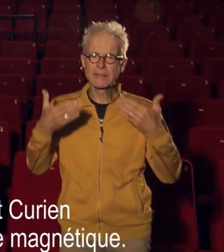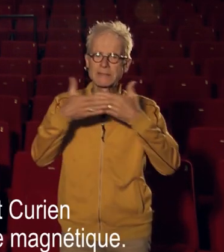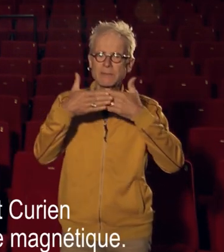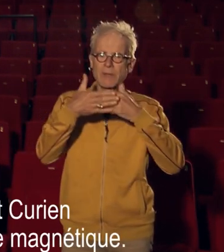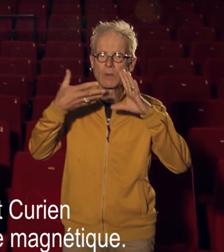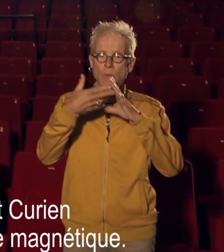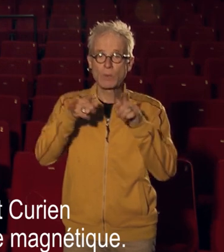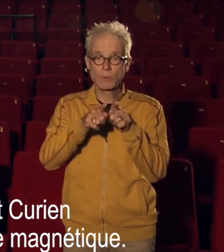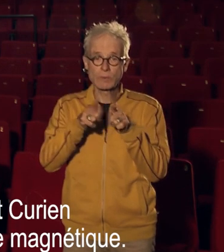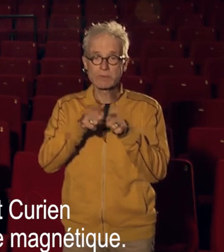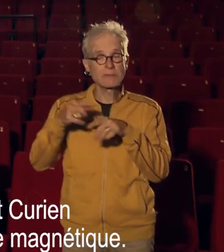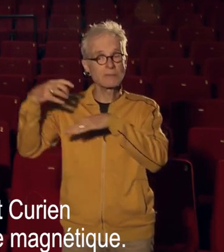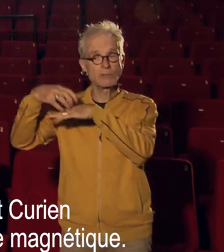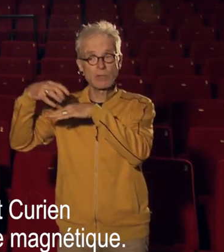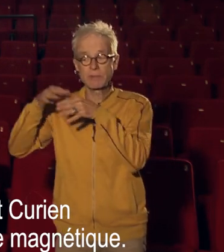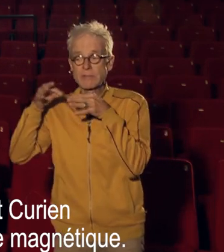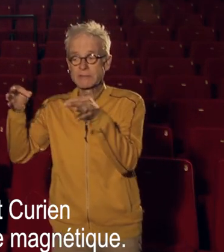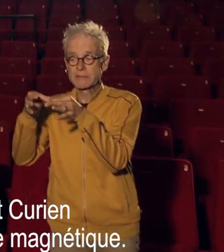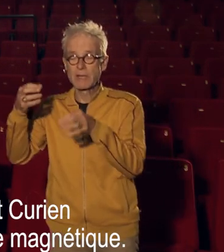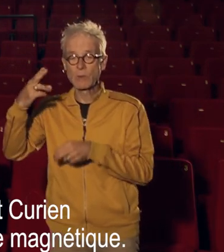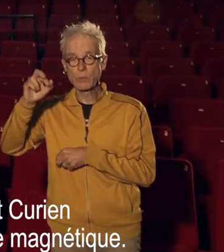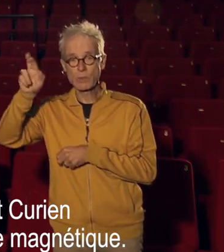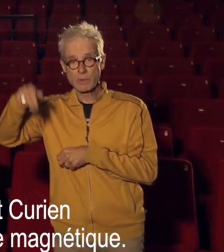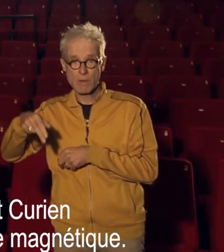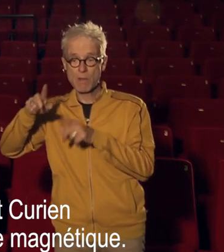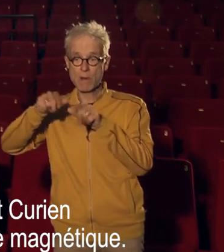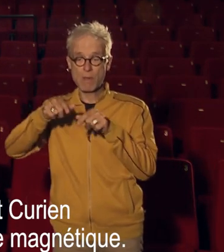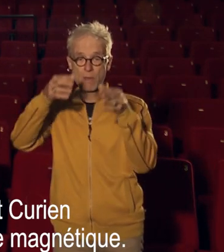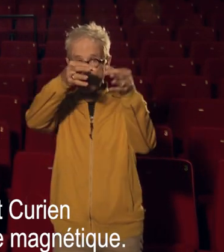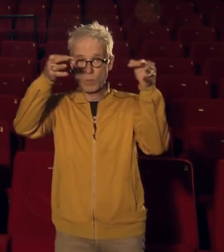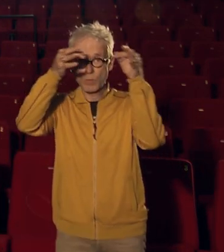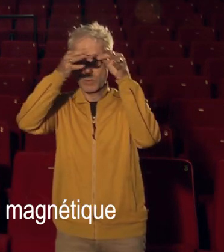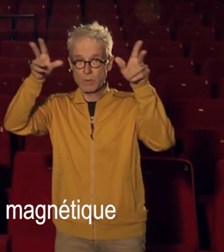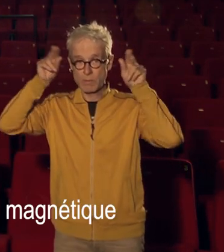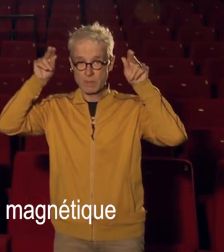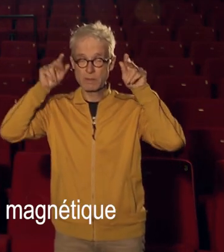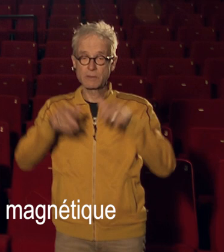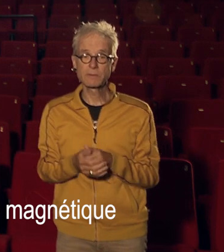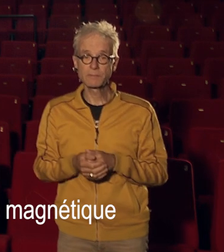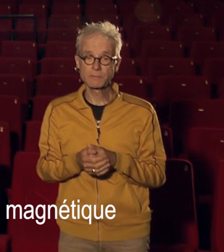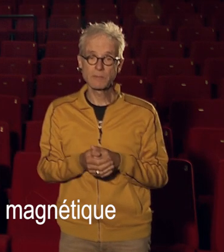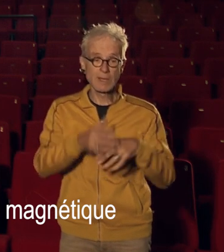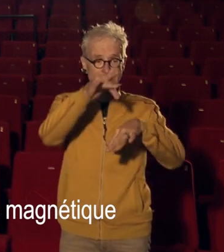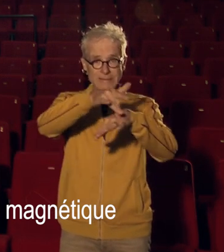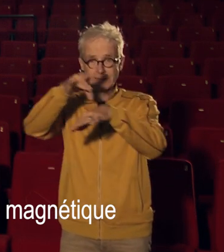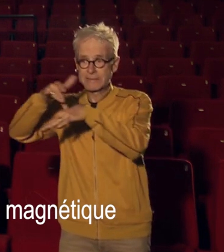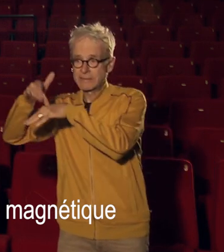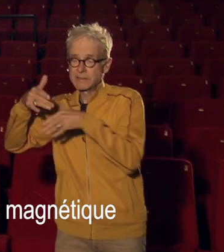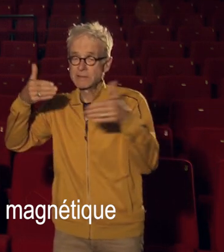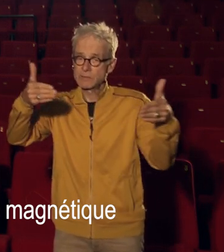cinémas Gaumont et la salle Hubert Curien des Champs Libres sont équipés d'une boucle magnétique. Nous mettons aussi à disposition une boucle magnétique dans les